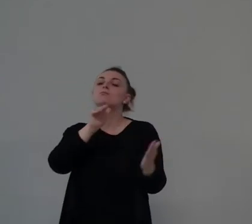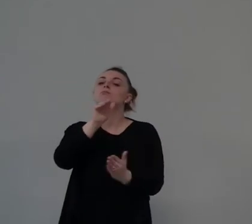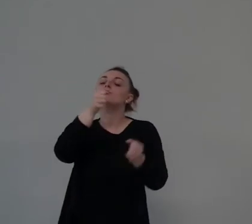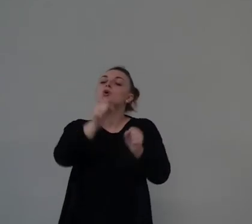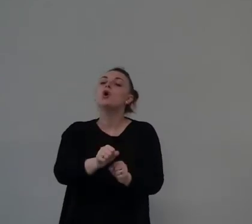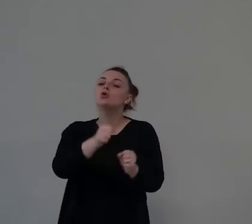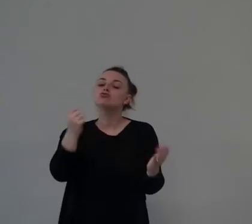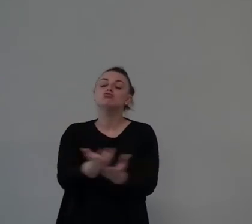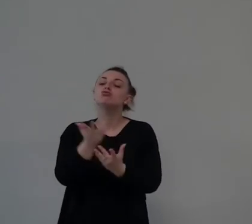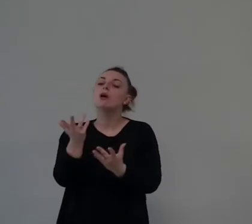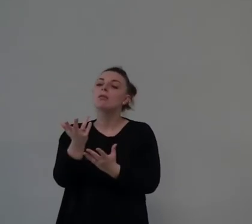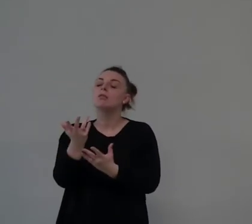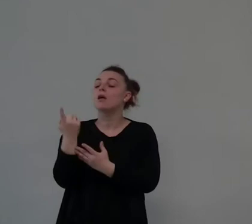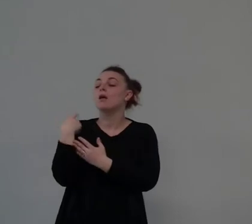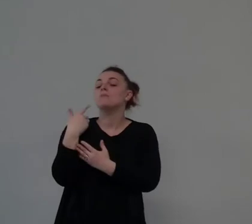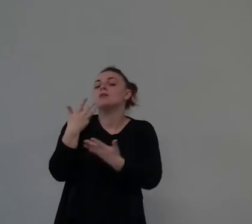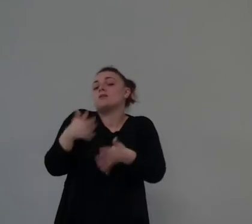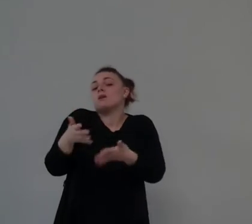Versetto